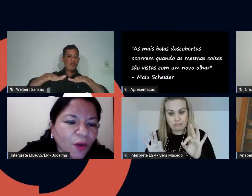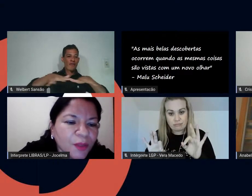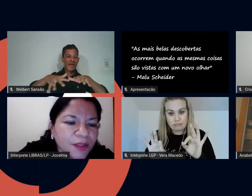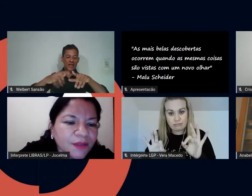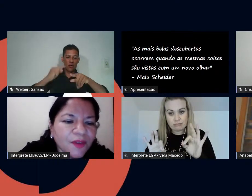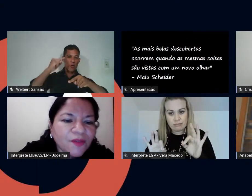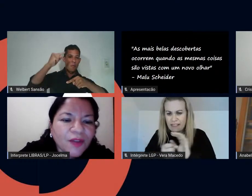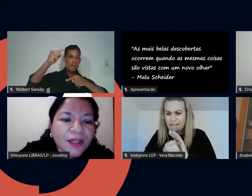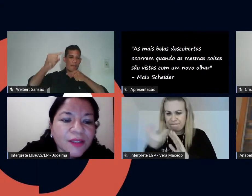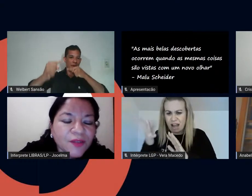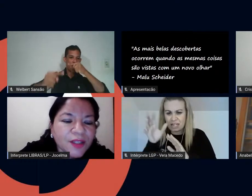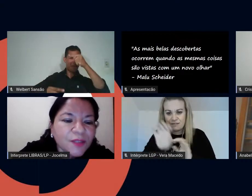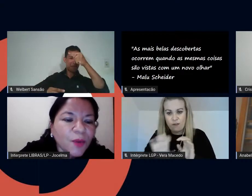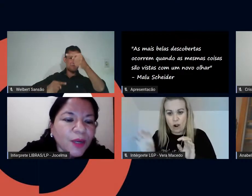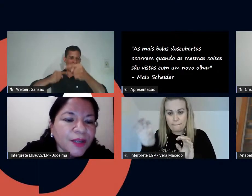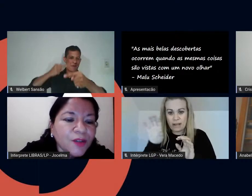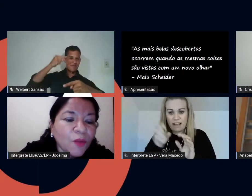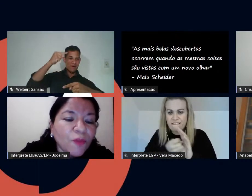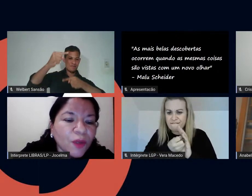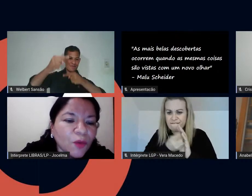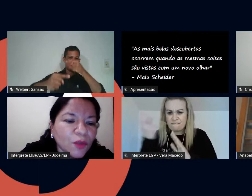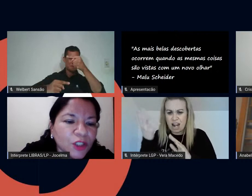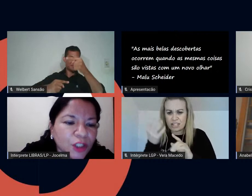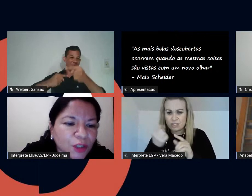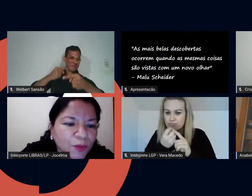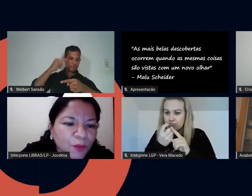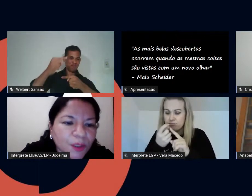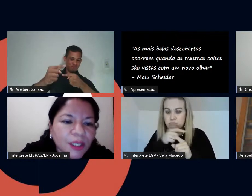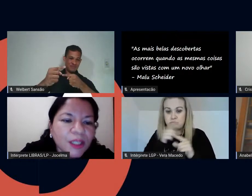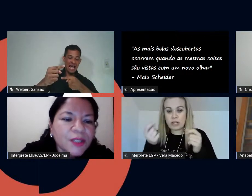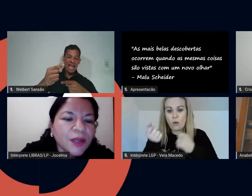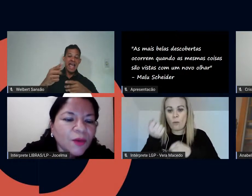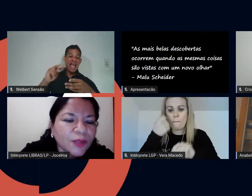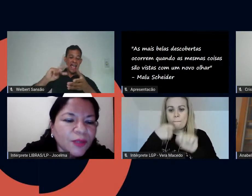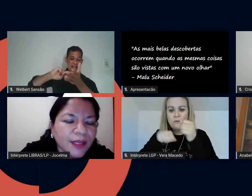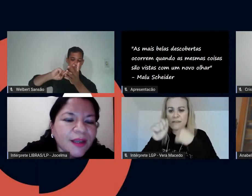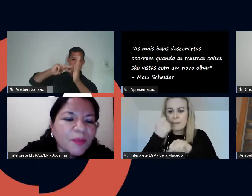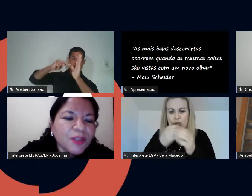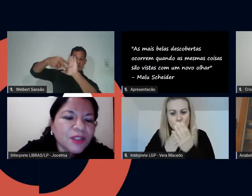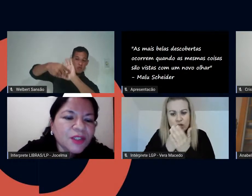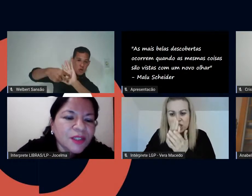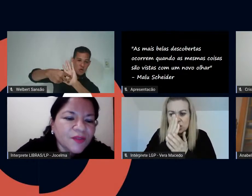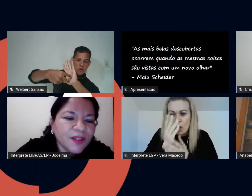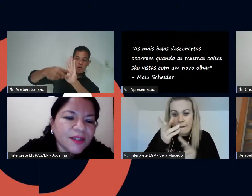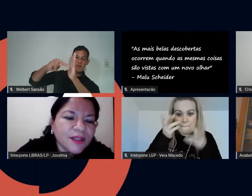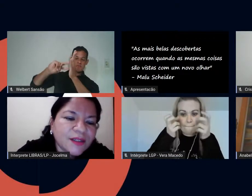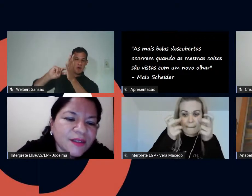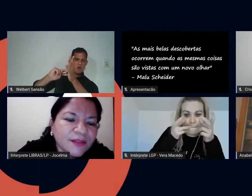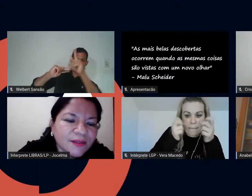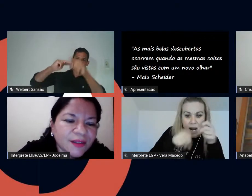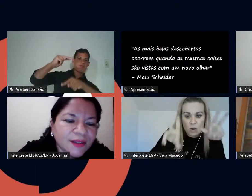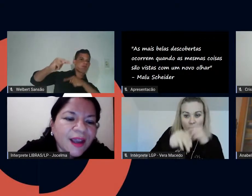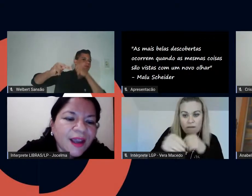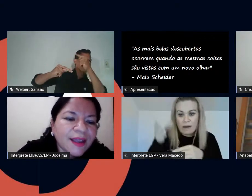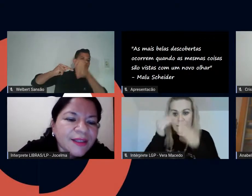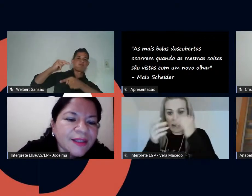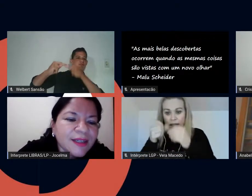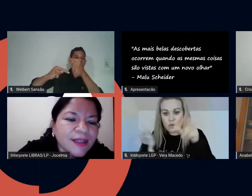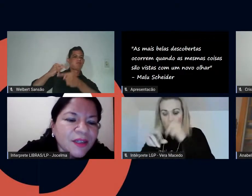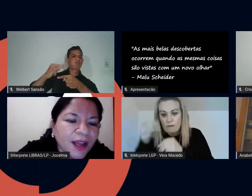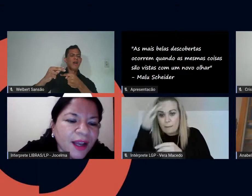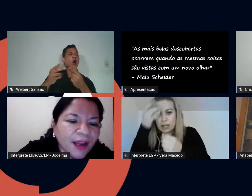várias formas, várias vezes, porque isso é um movimento contínuo, isso acontece repetidas vezes.